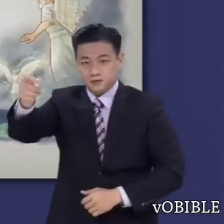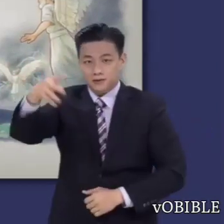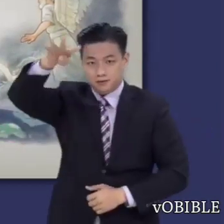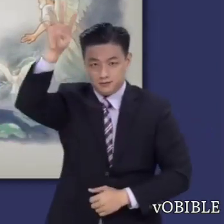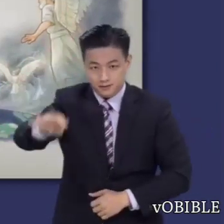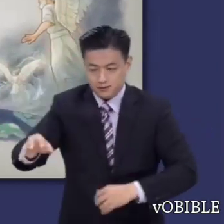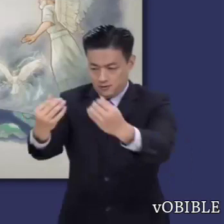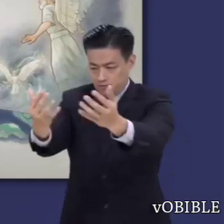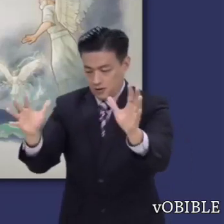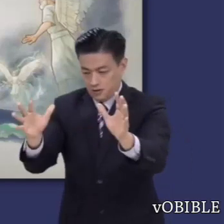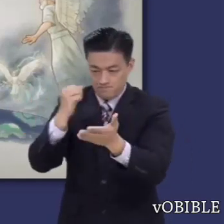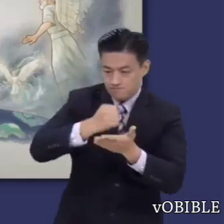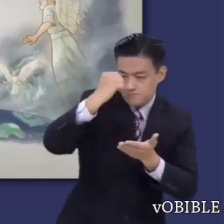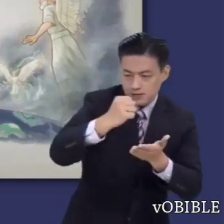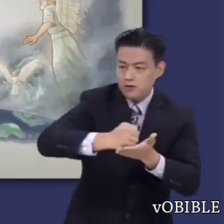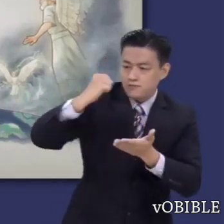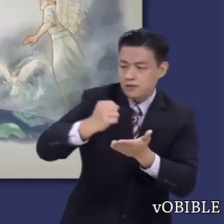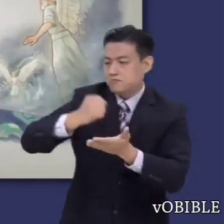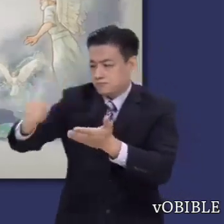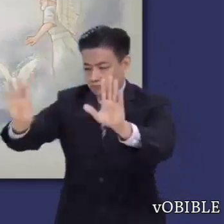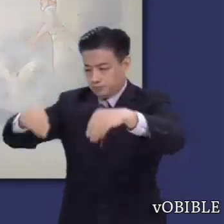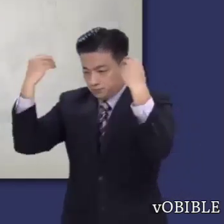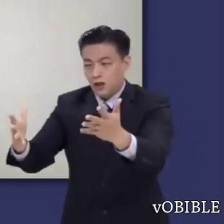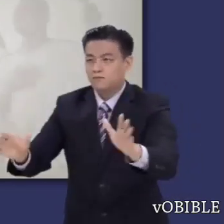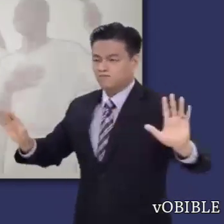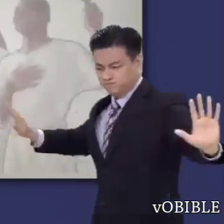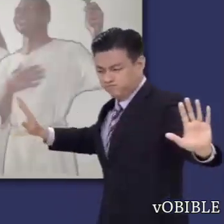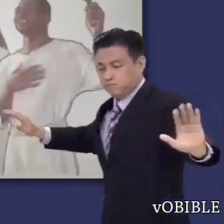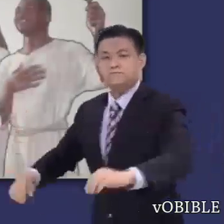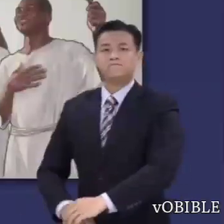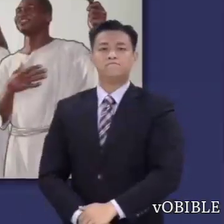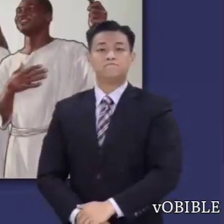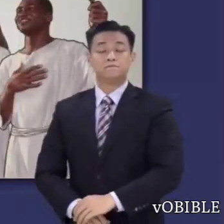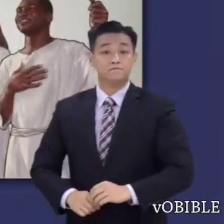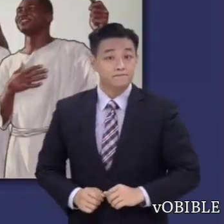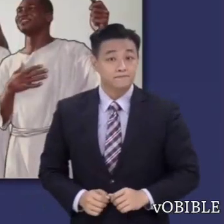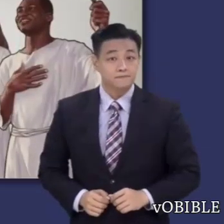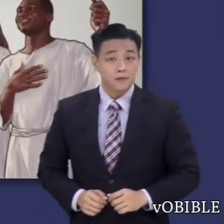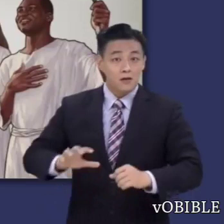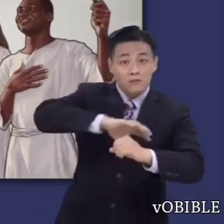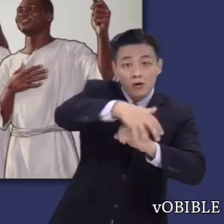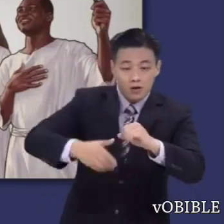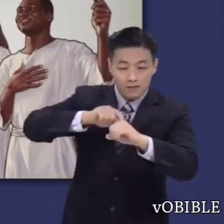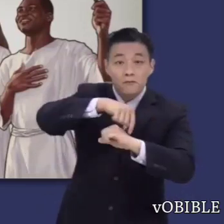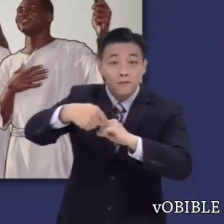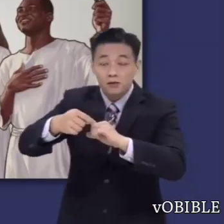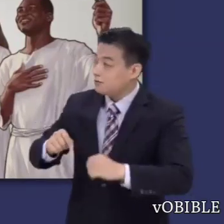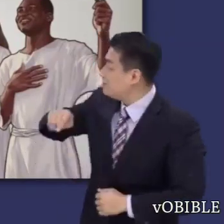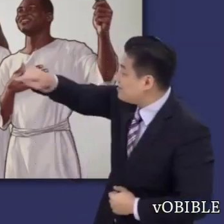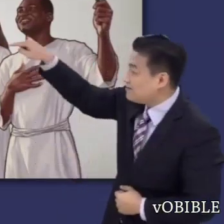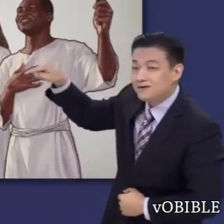帝的以色列全体都被盖印。 约翰也看到无数来自各个国族的